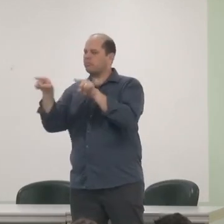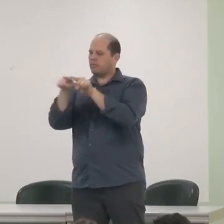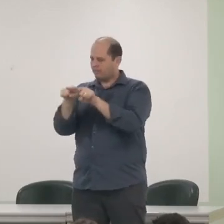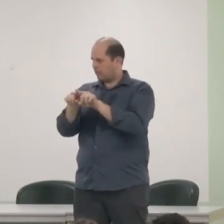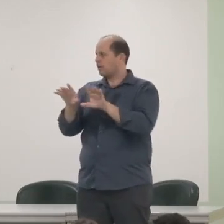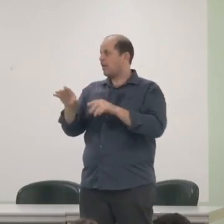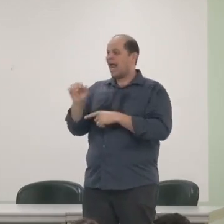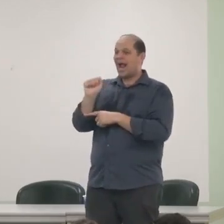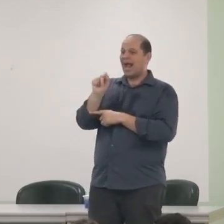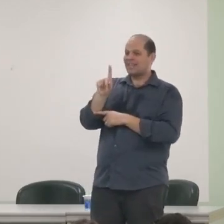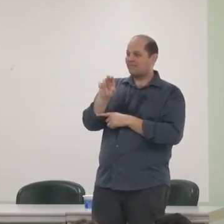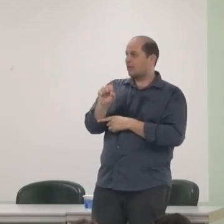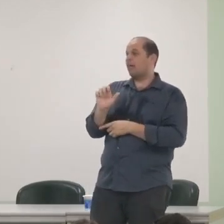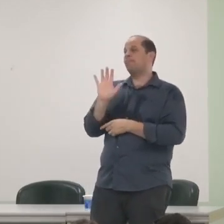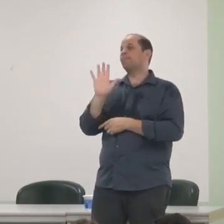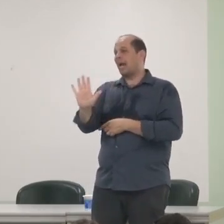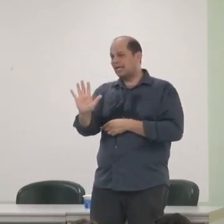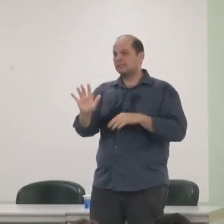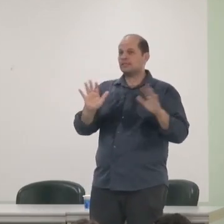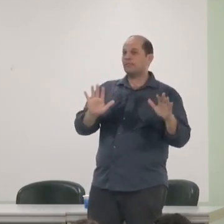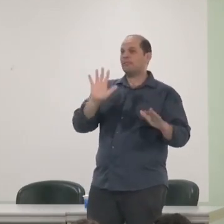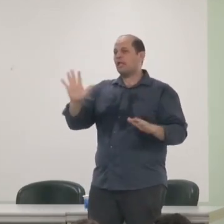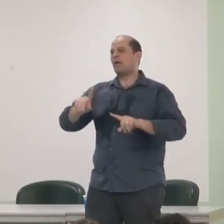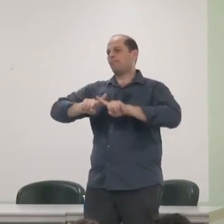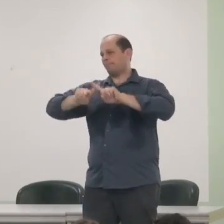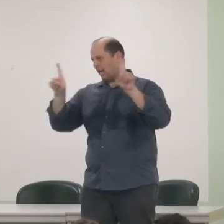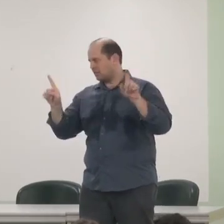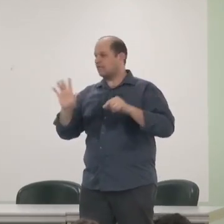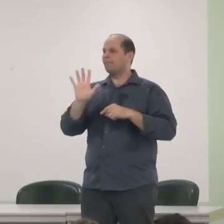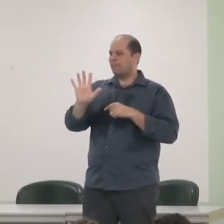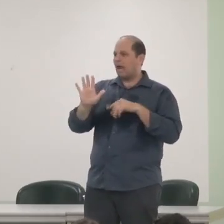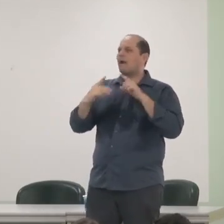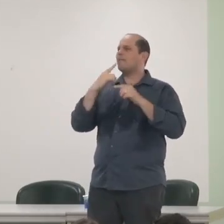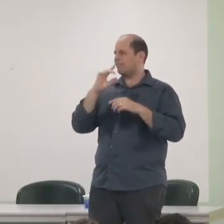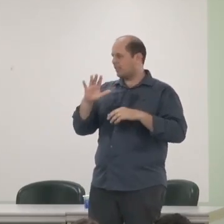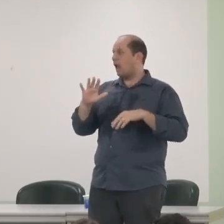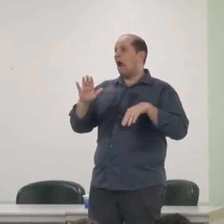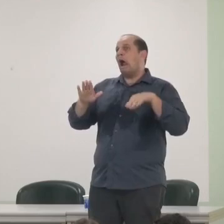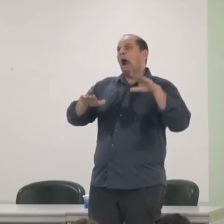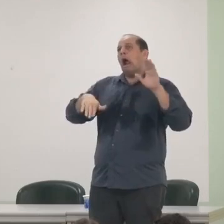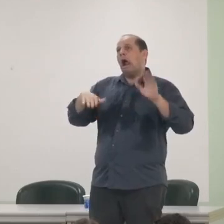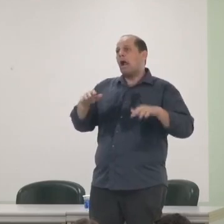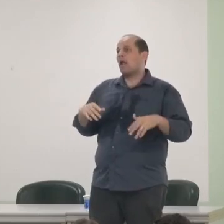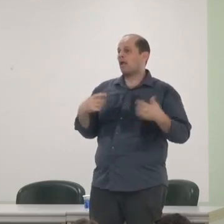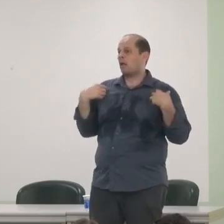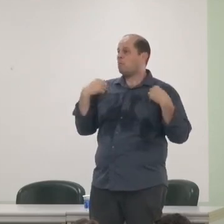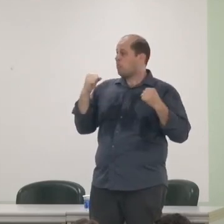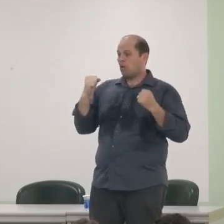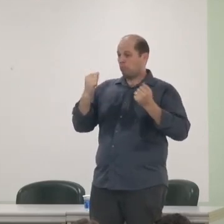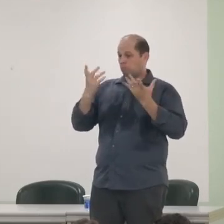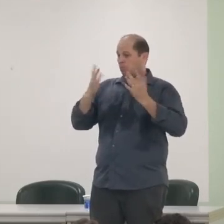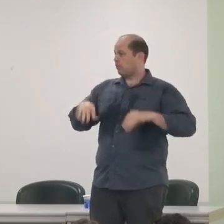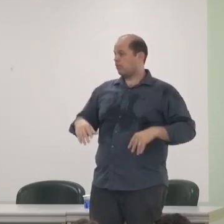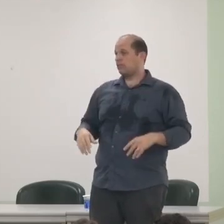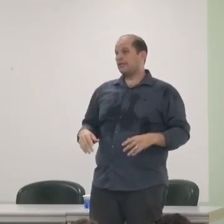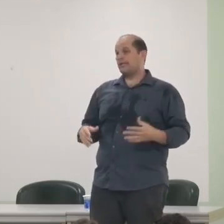fazendo coordenações de frases, né? Então, a adversativa, a conjuntiva, enfim, todas